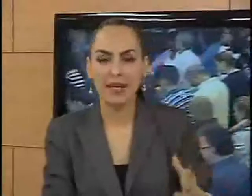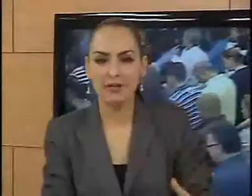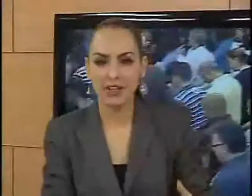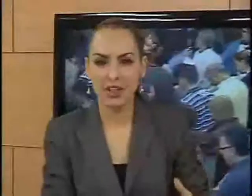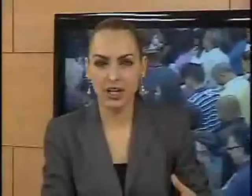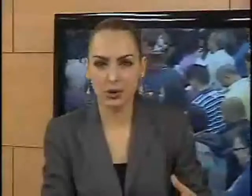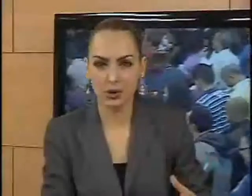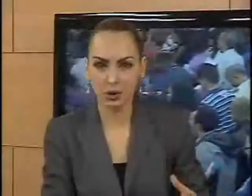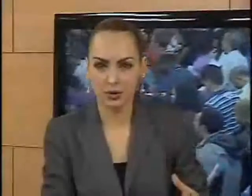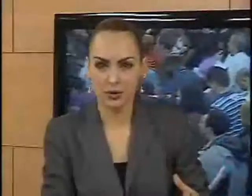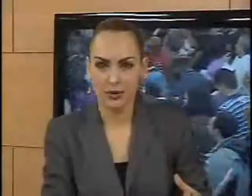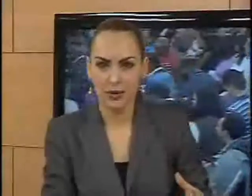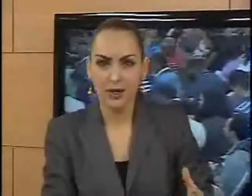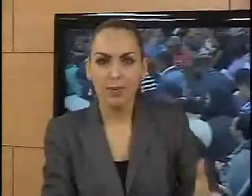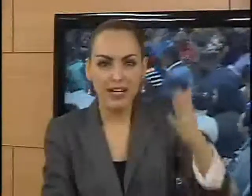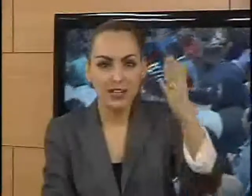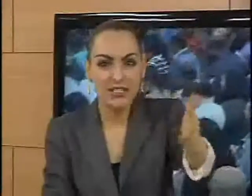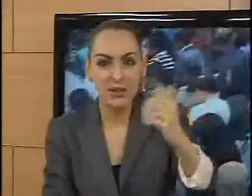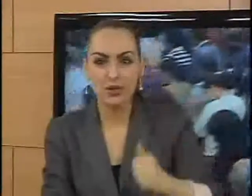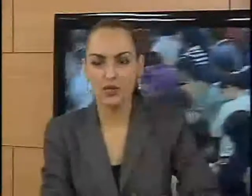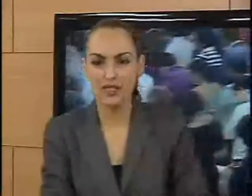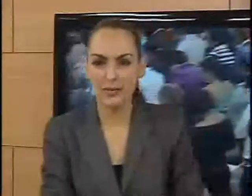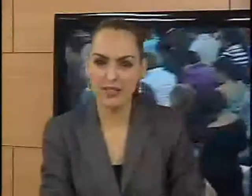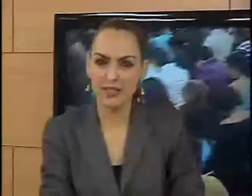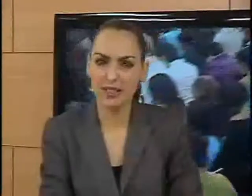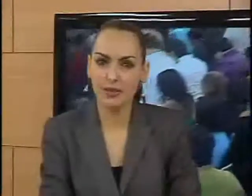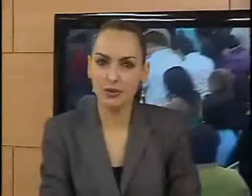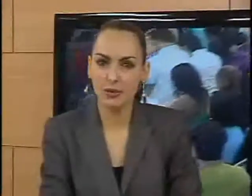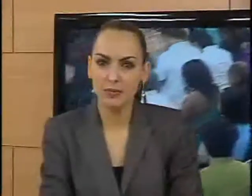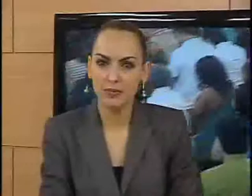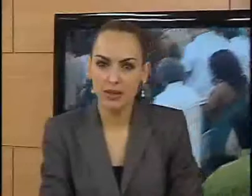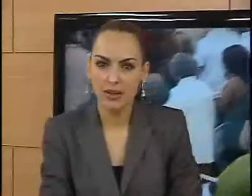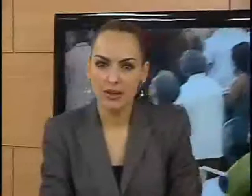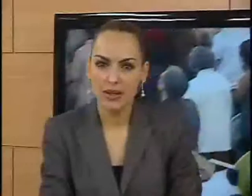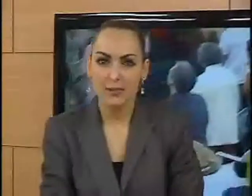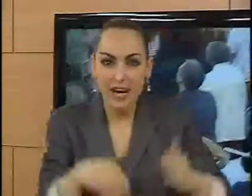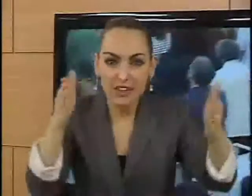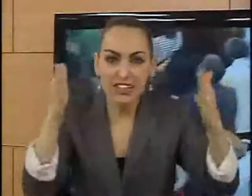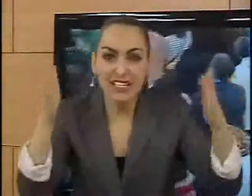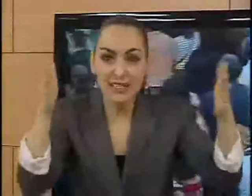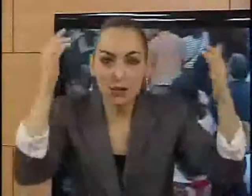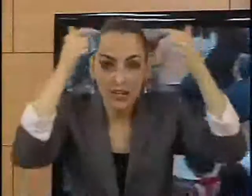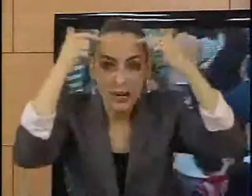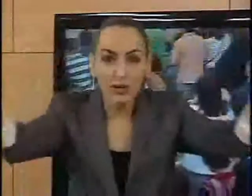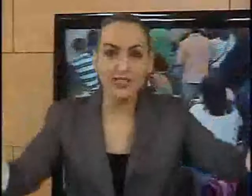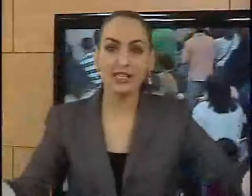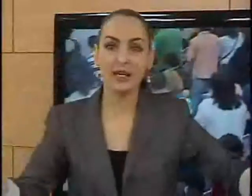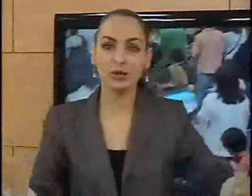palavra de Deus. Preste atenção no que você está pensando. Preste atenção no que está acontecendo na